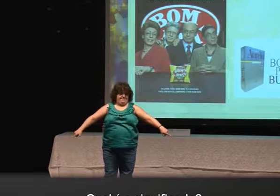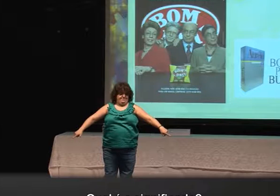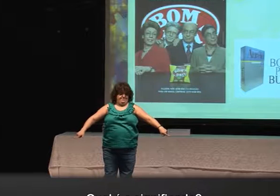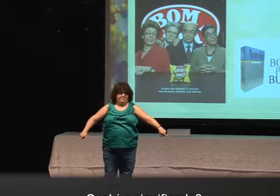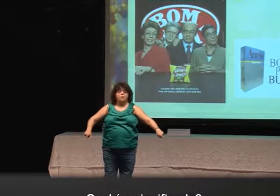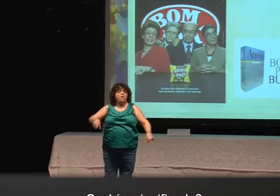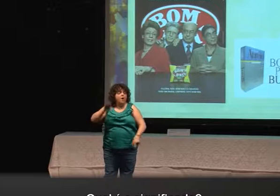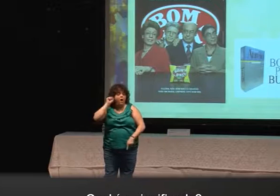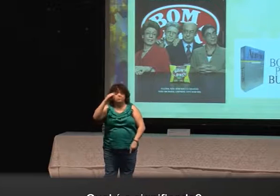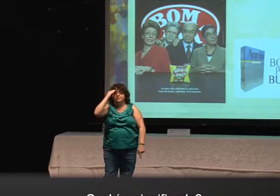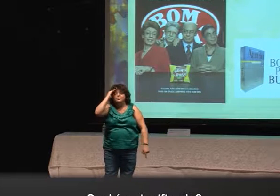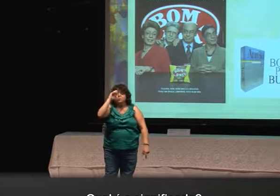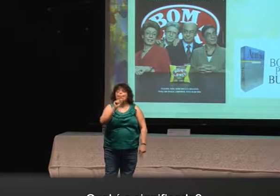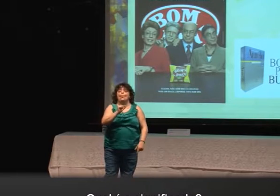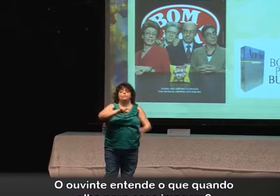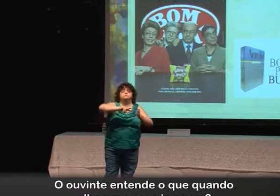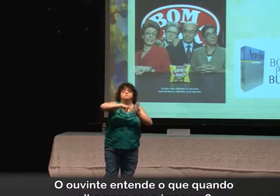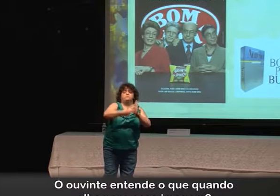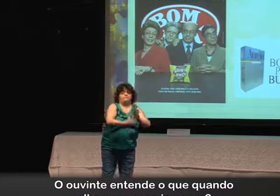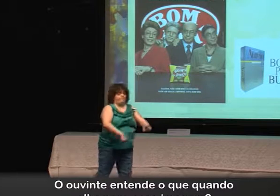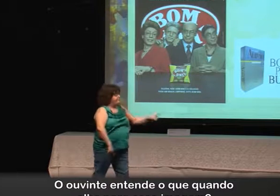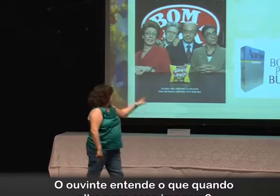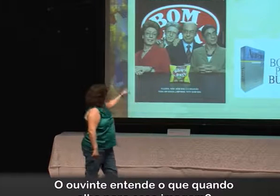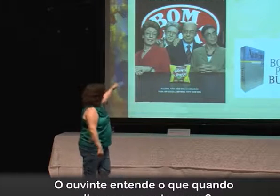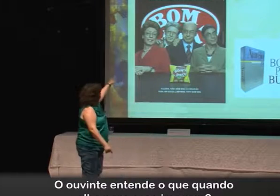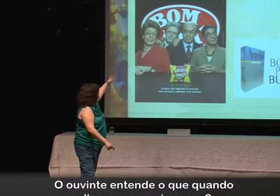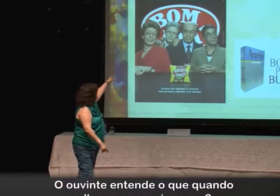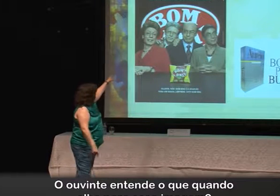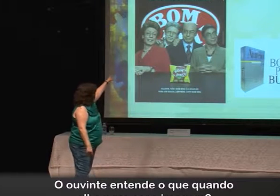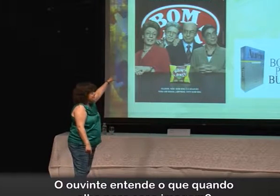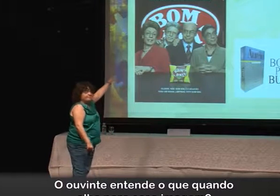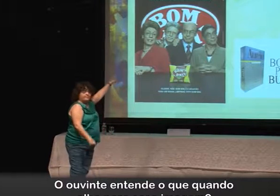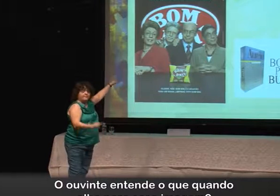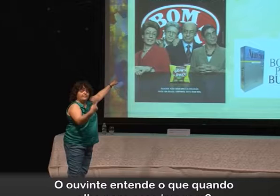Qual é o significado? O ouvinte entende o quê quando olha para essa imagem?